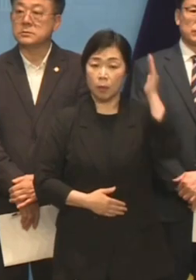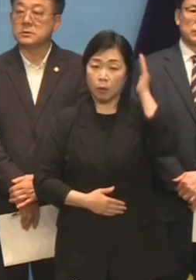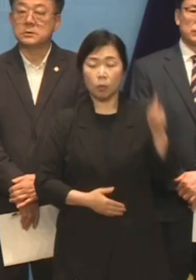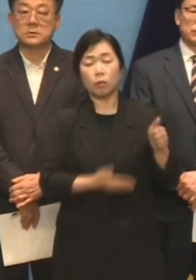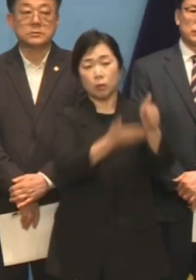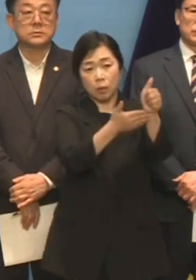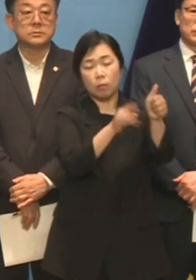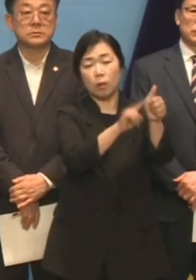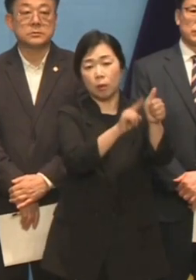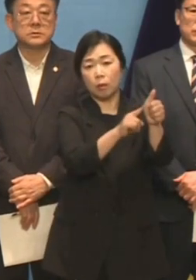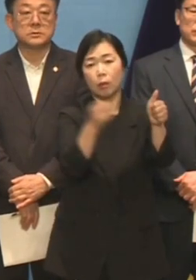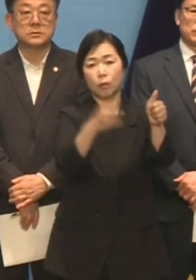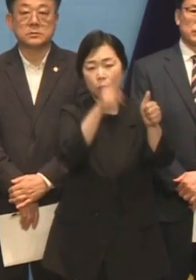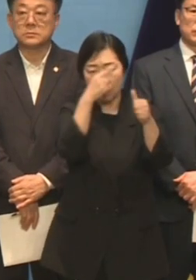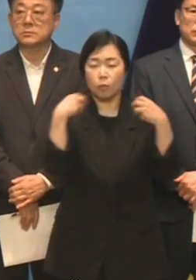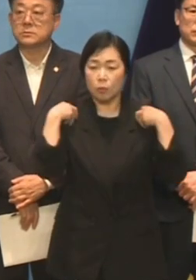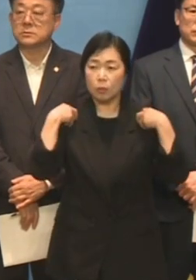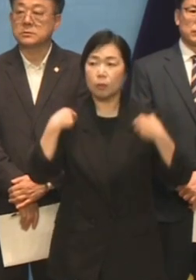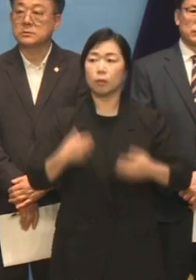대통령님, 그리고 정부